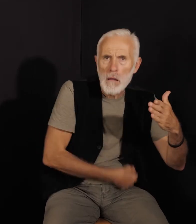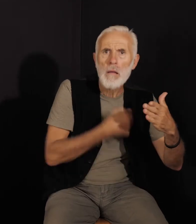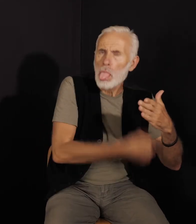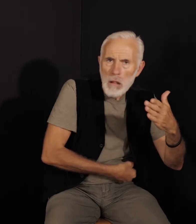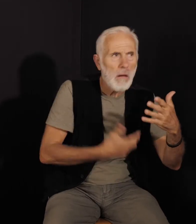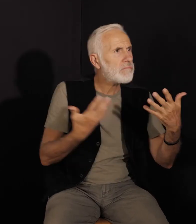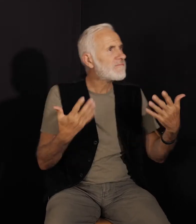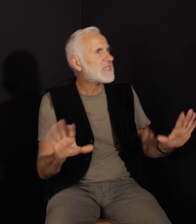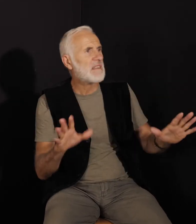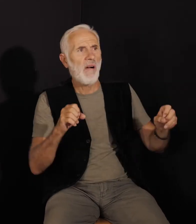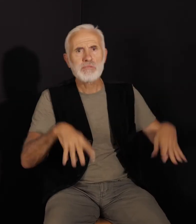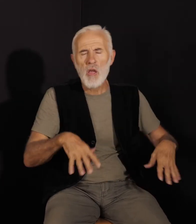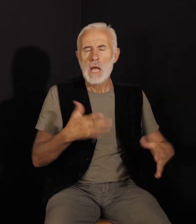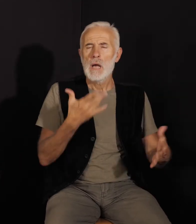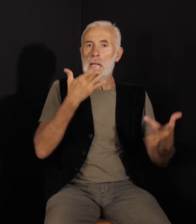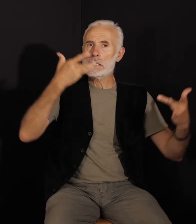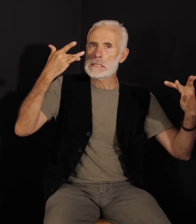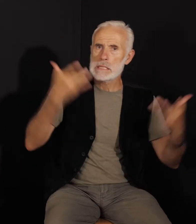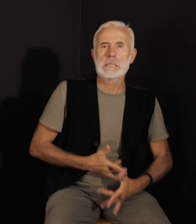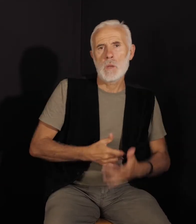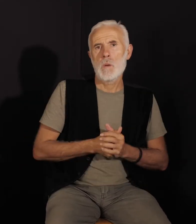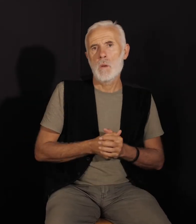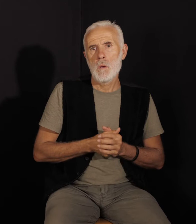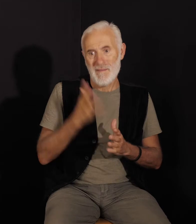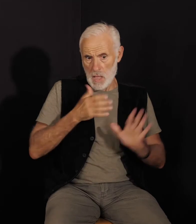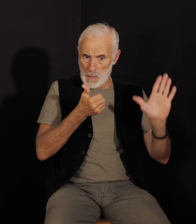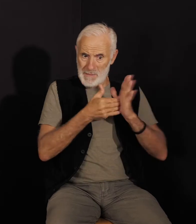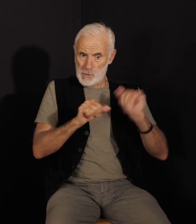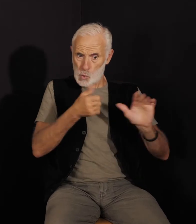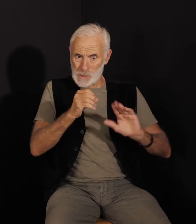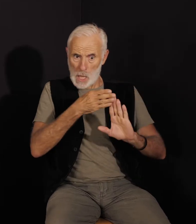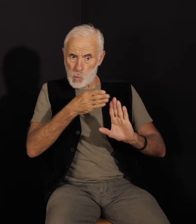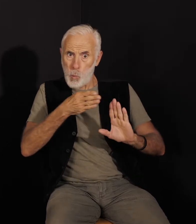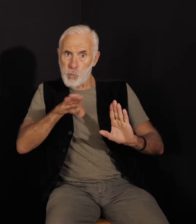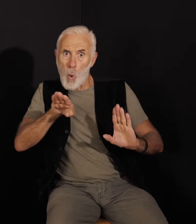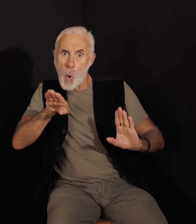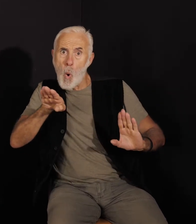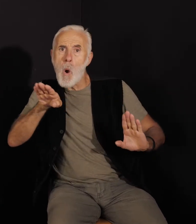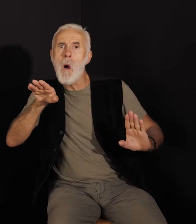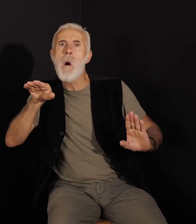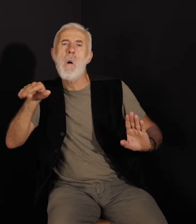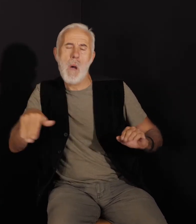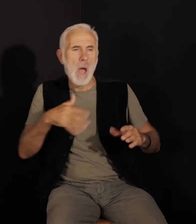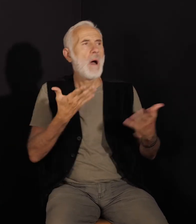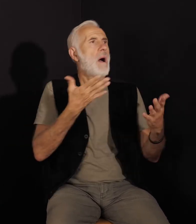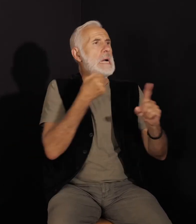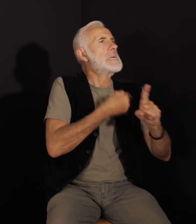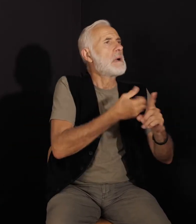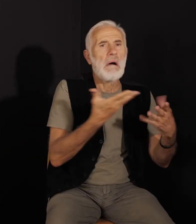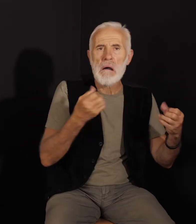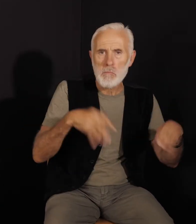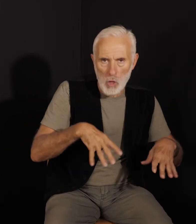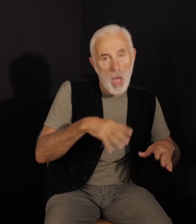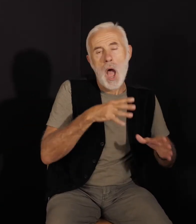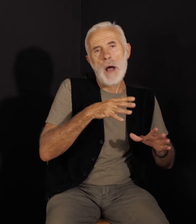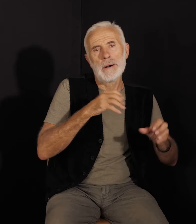si fort au départ, dans les années 60. Puis ensuite, il a quitté le mouvement pour rejoindre d'autres luttes, et notamment la lutte